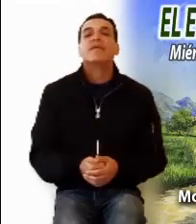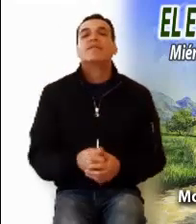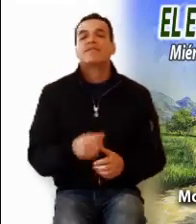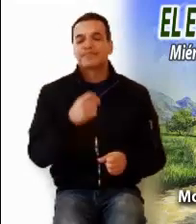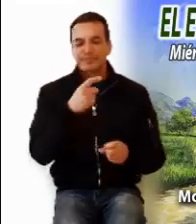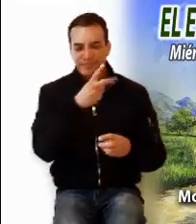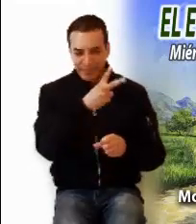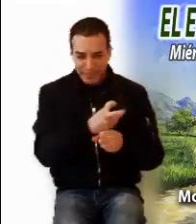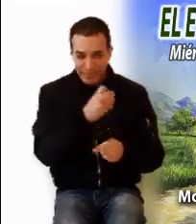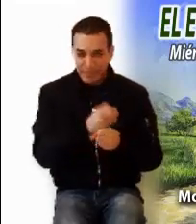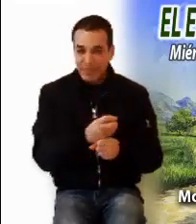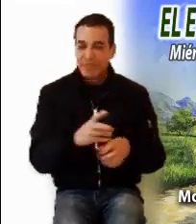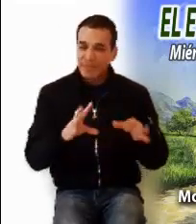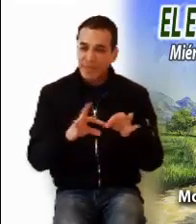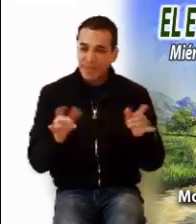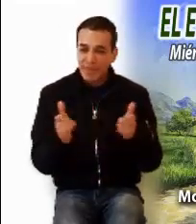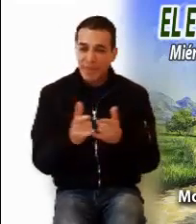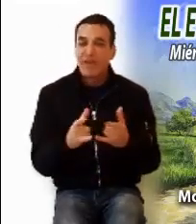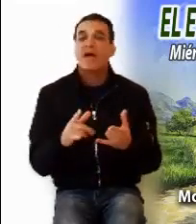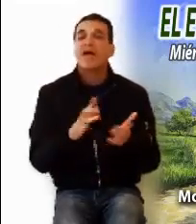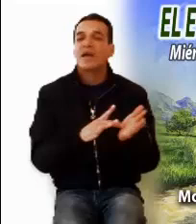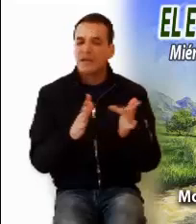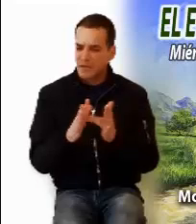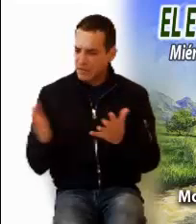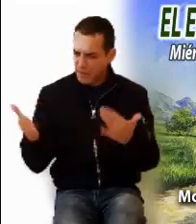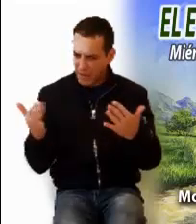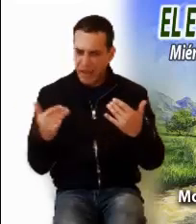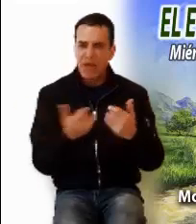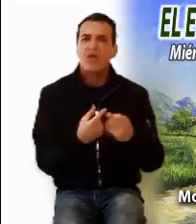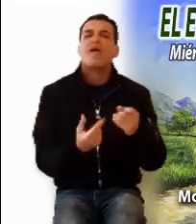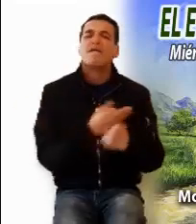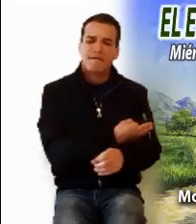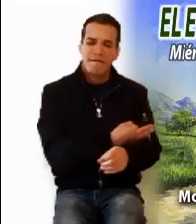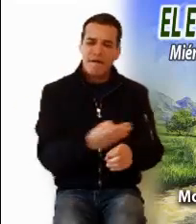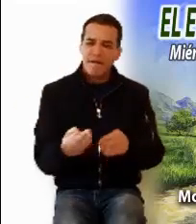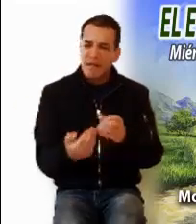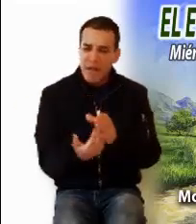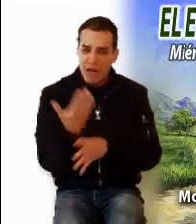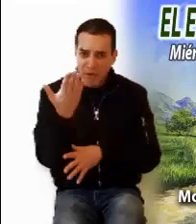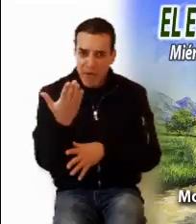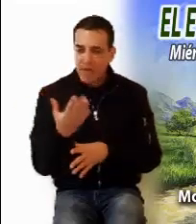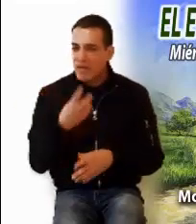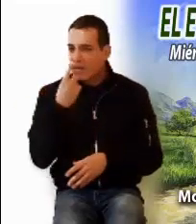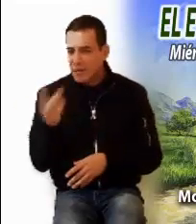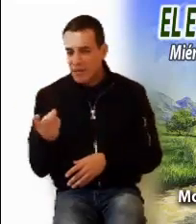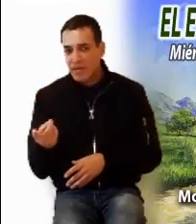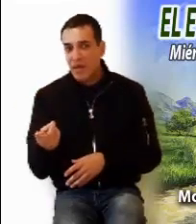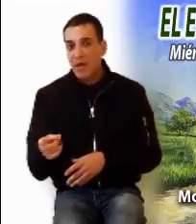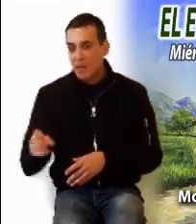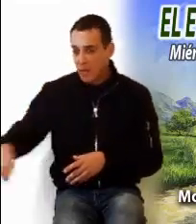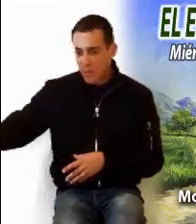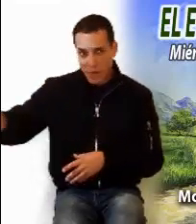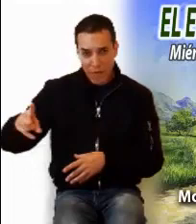podemos percibir el ofrecimiento de Jesús de formar una nueva familia. No es que Jesús rechace los